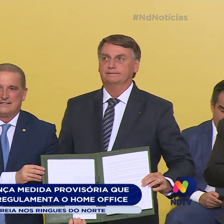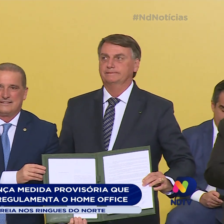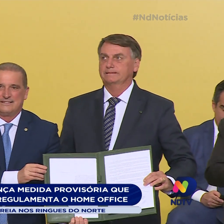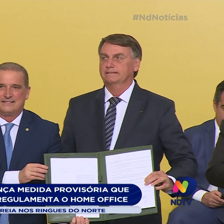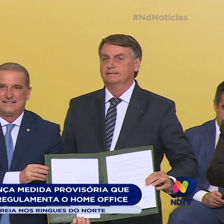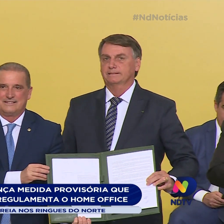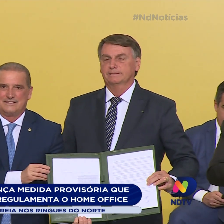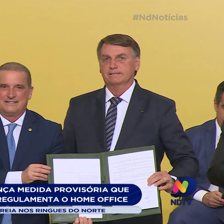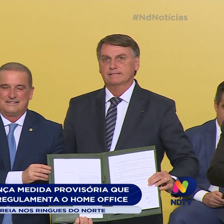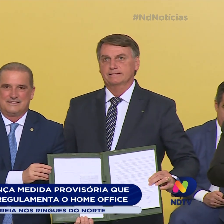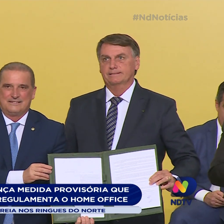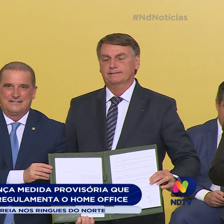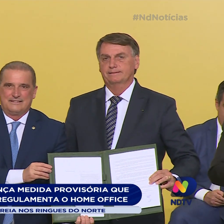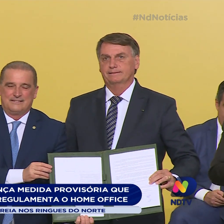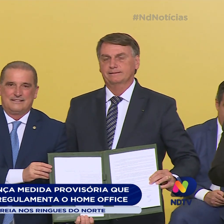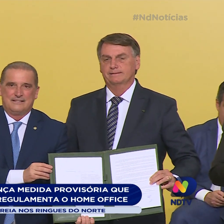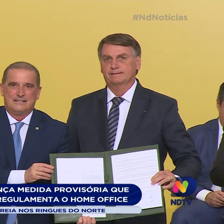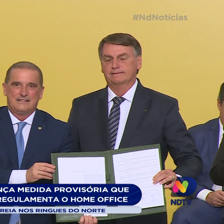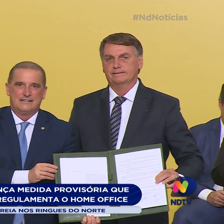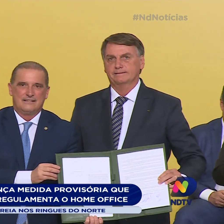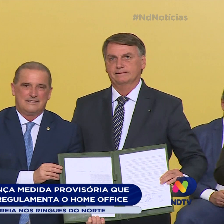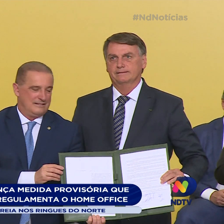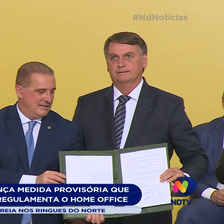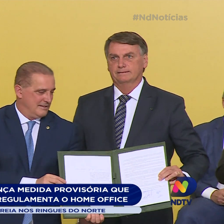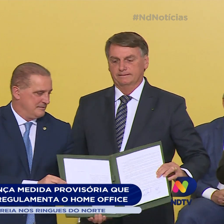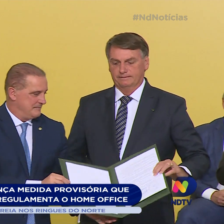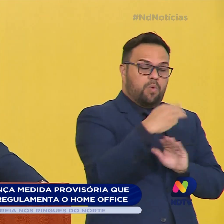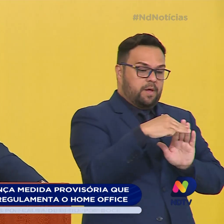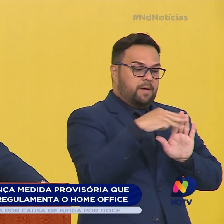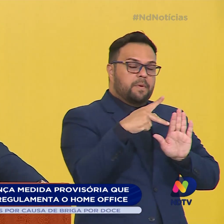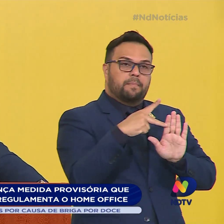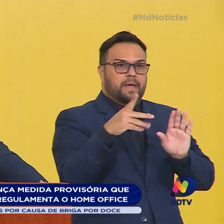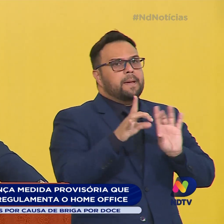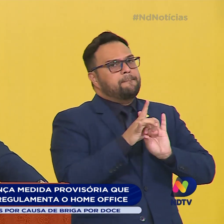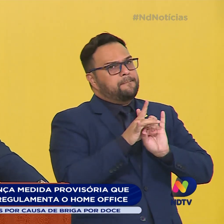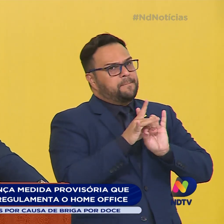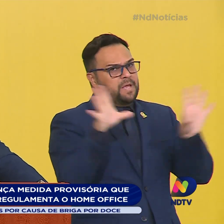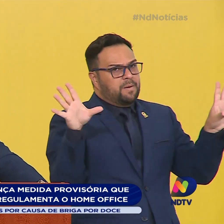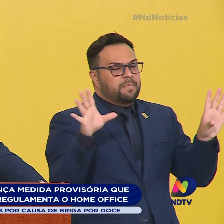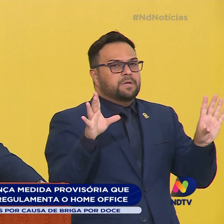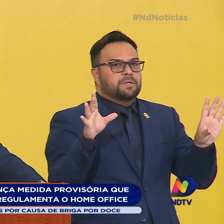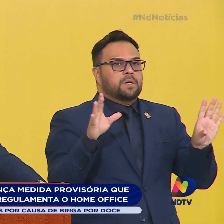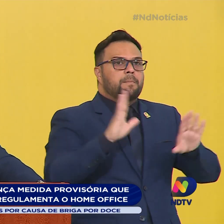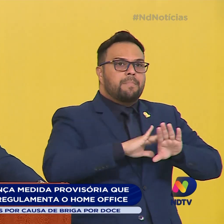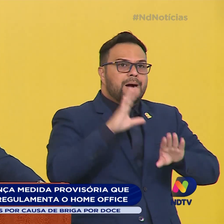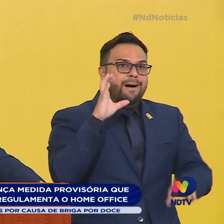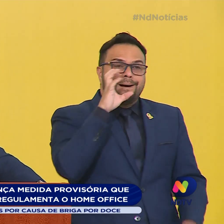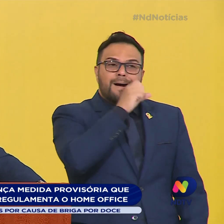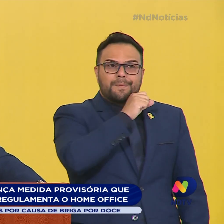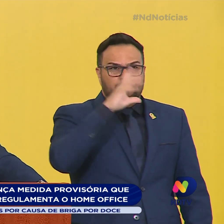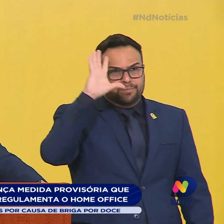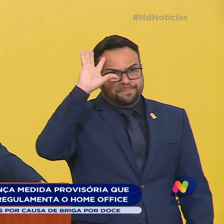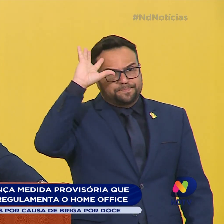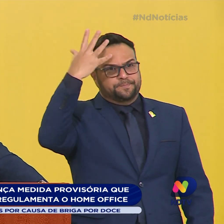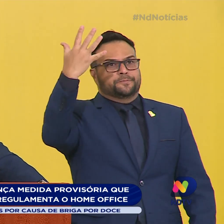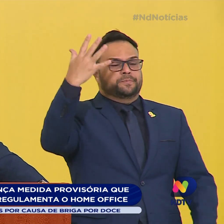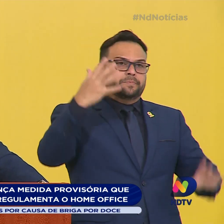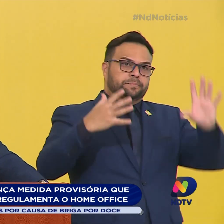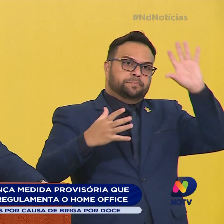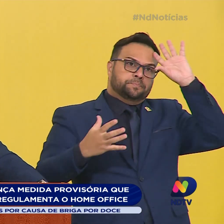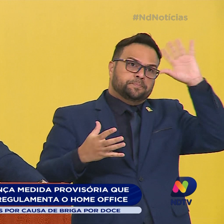regiões que passem por estado de calamidade, como enchentes. Permite que rápidas medidas possam ser